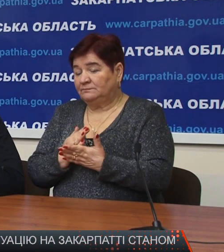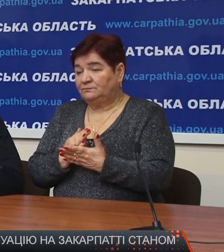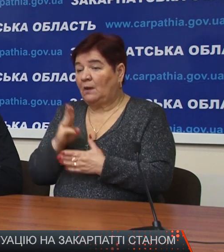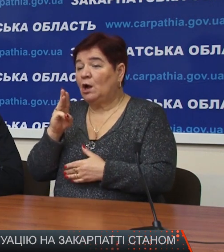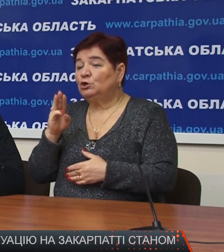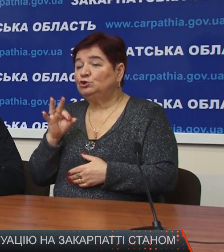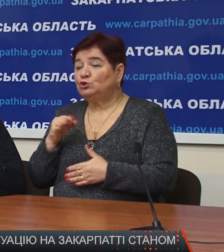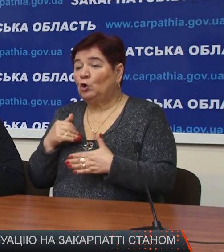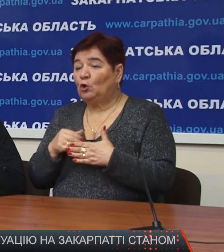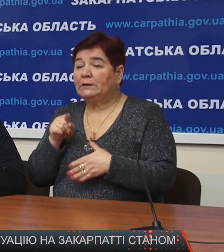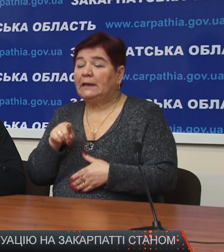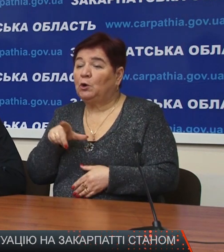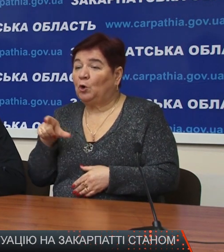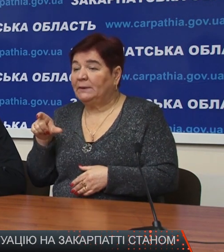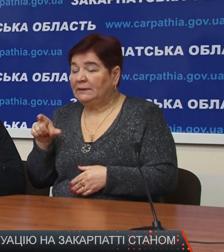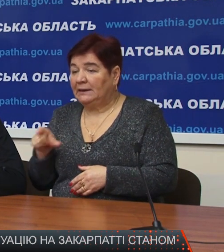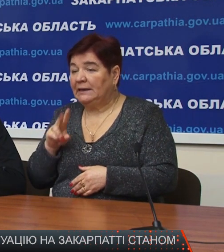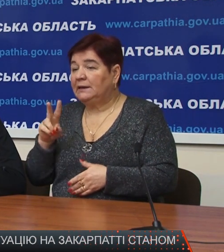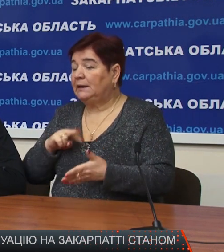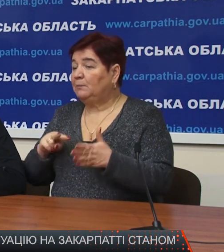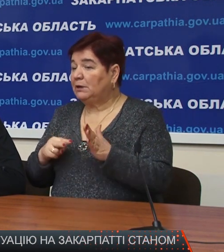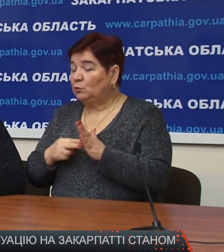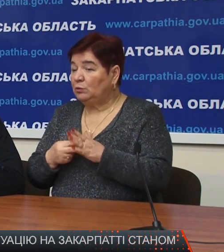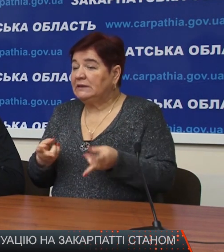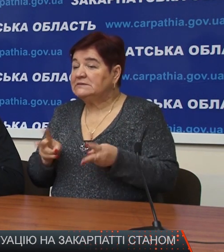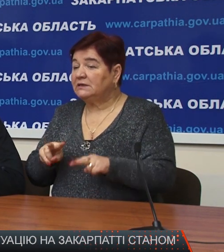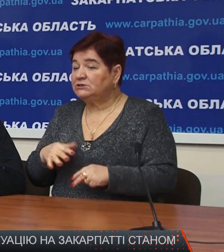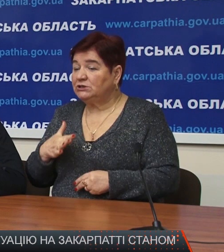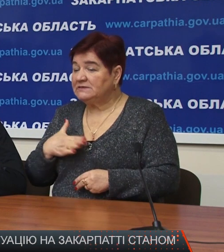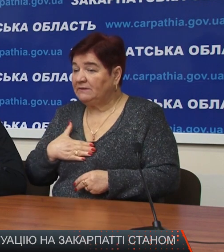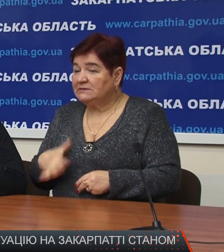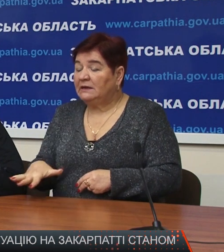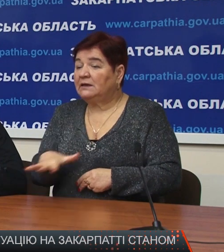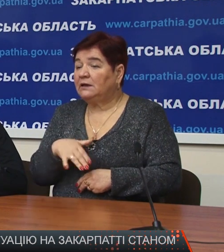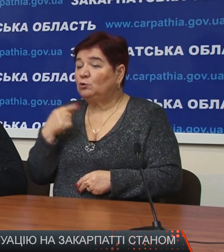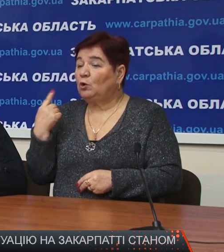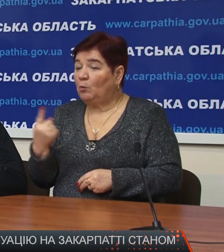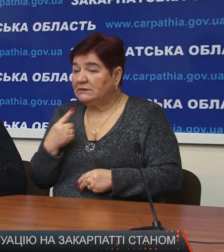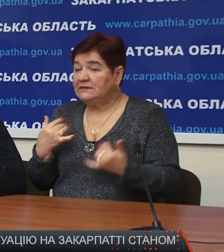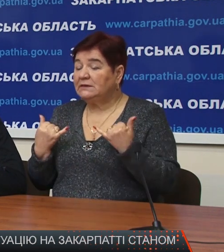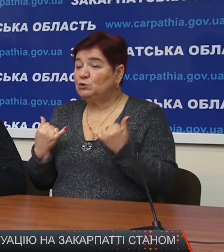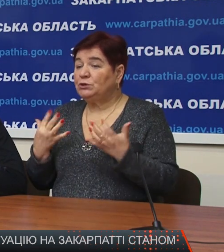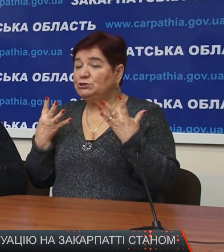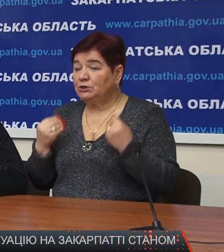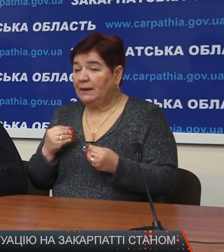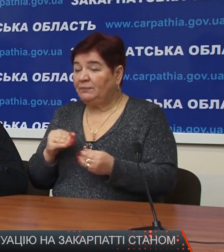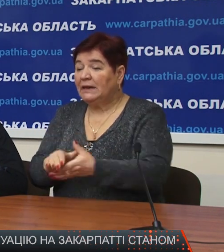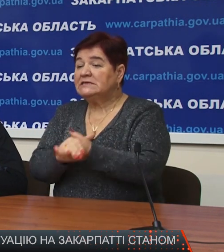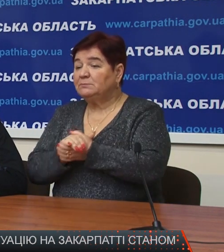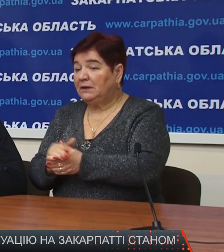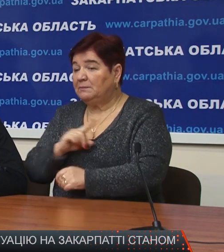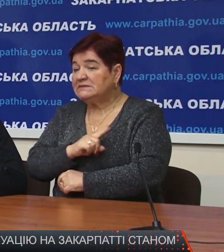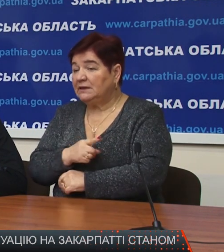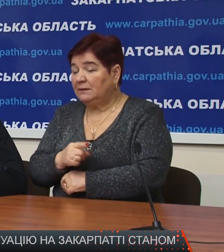щодо тих громадян, які планують залишитися у нас на території області. На сьогоднішній день вже спільними силами з